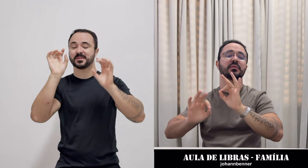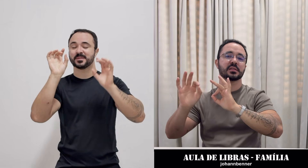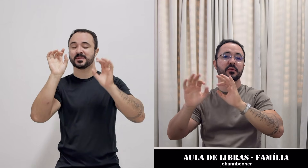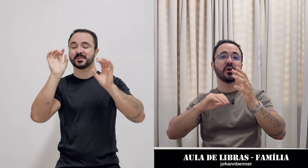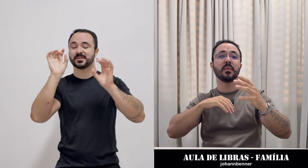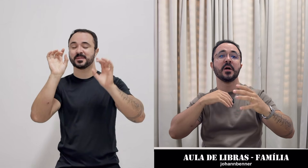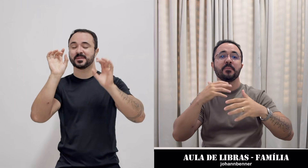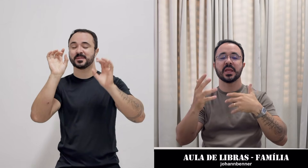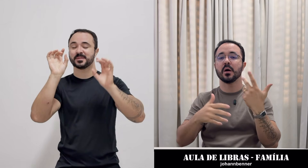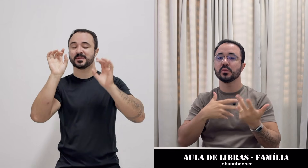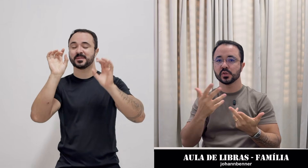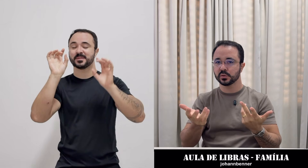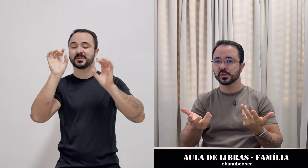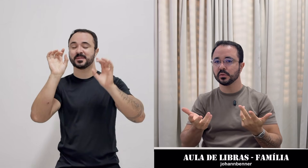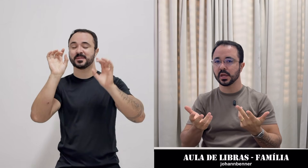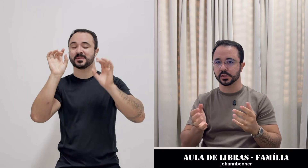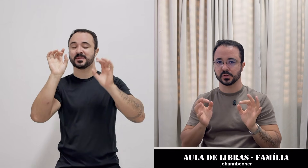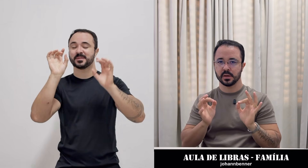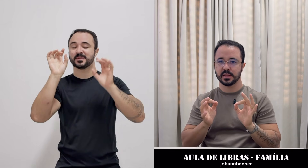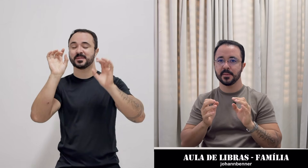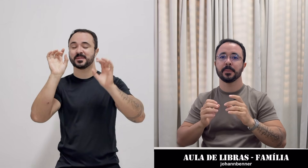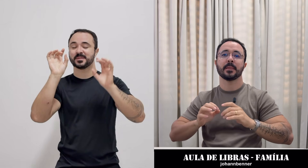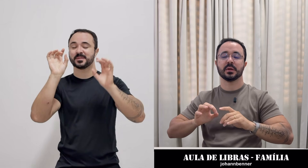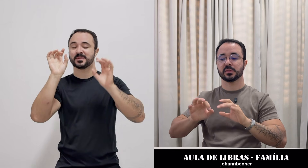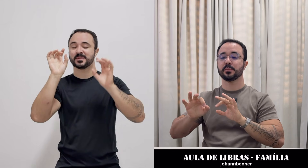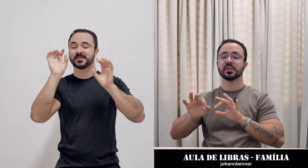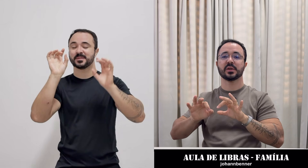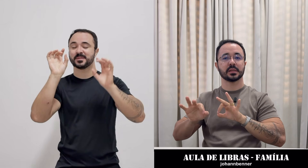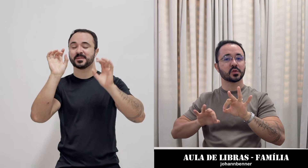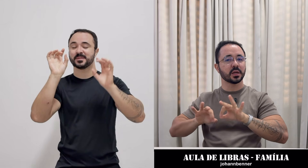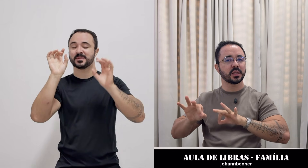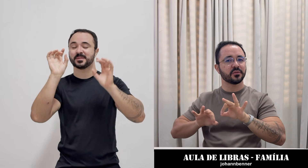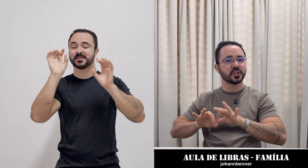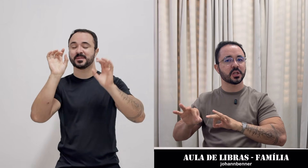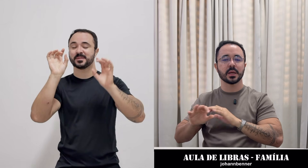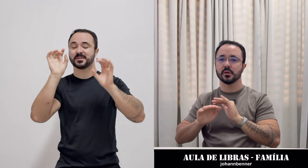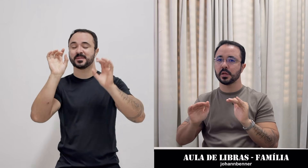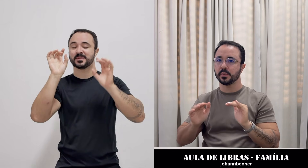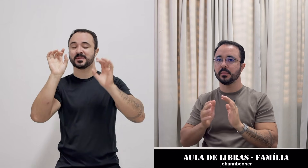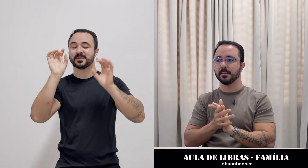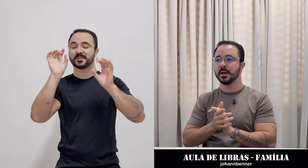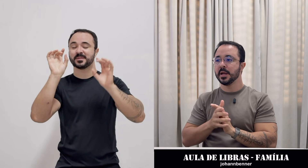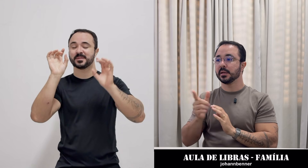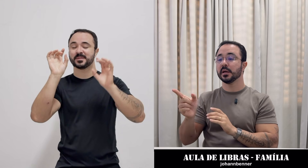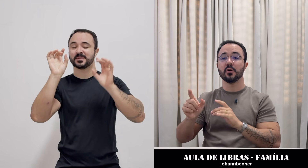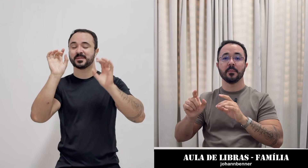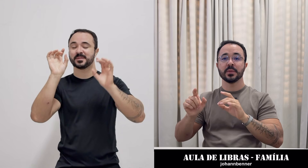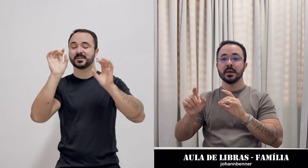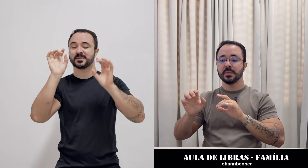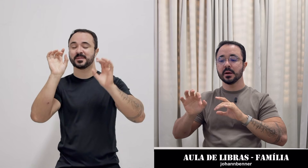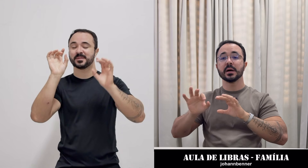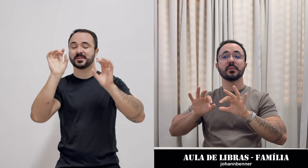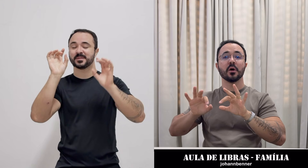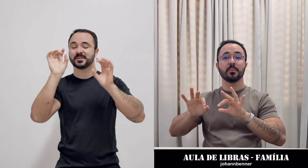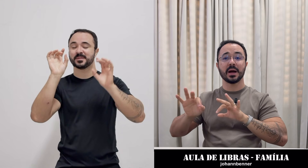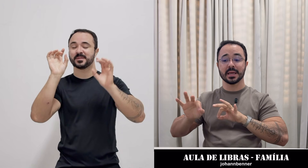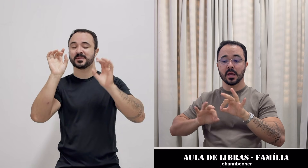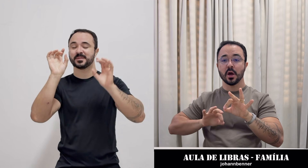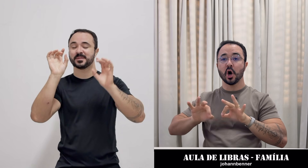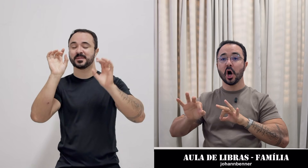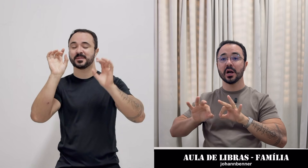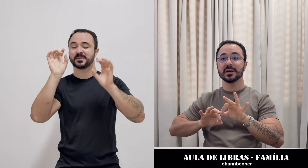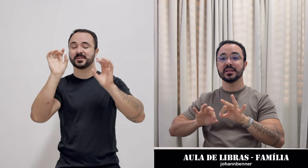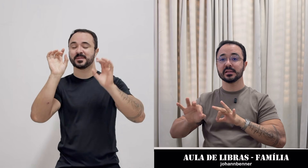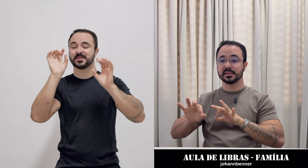sendo feito dessa forma em alguns outros contextos, tá? Mas você pode fazer só aqui na frente também, que não tem problema. Então, ó, minha mãe e meu